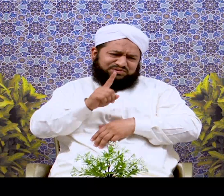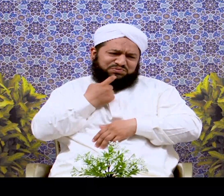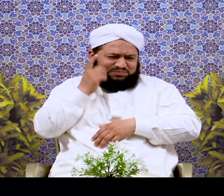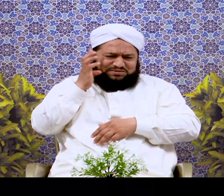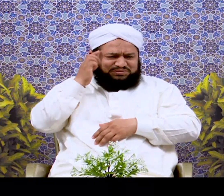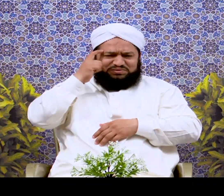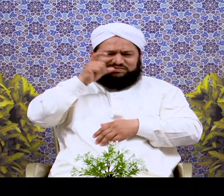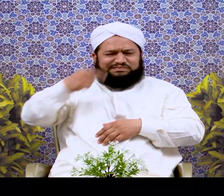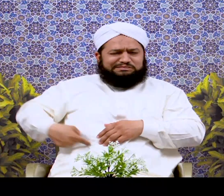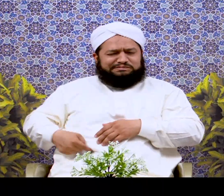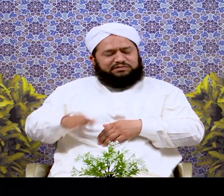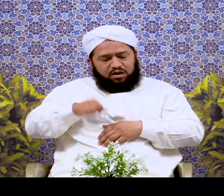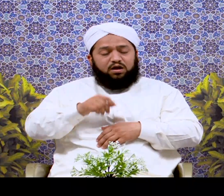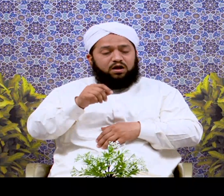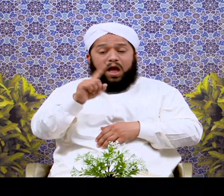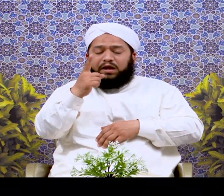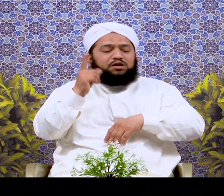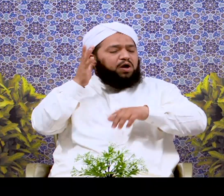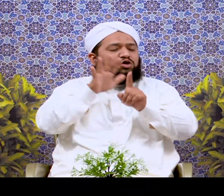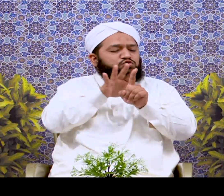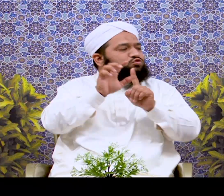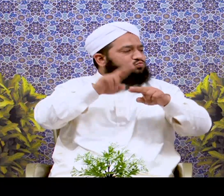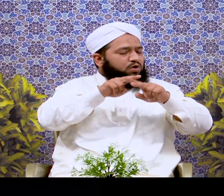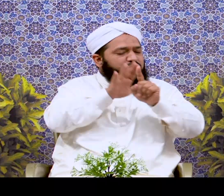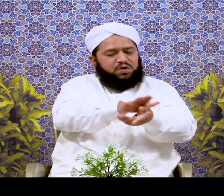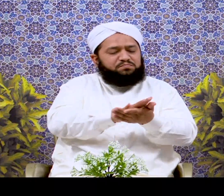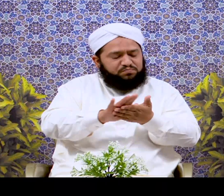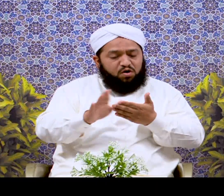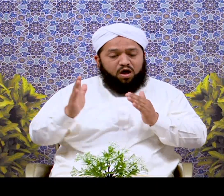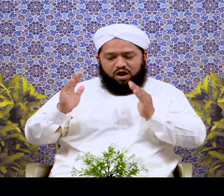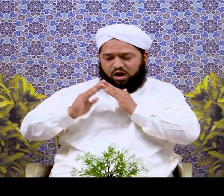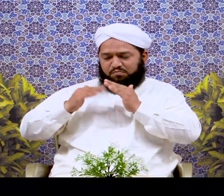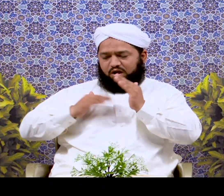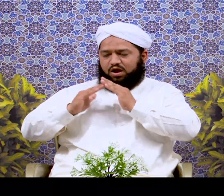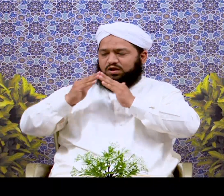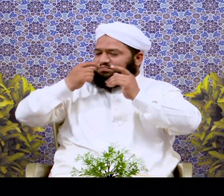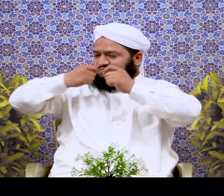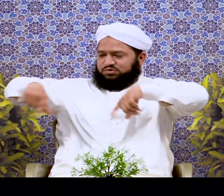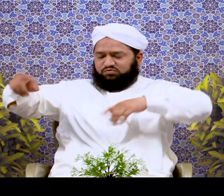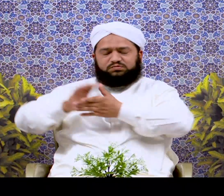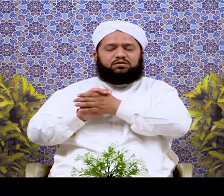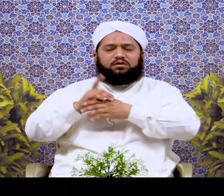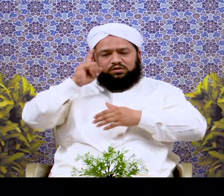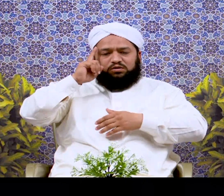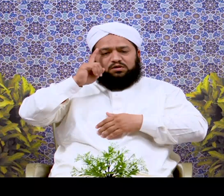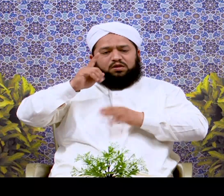دن تھا۔ نماز جمعہ کے بعد ان کے گھر کچھ مہمانوں نے آنا تھا، چنانچہ مہمانوں کے کھانے کے لیے انہوں نے بازار سے مچھلی